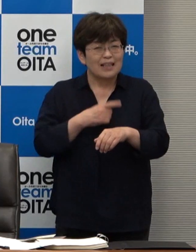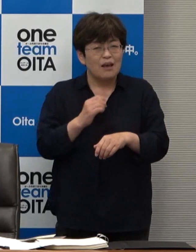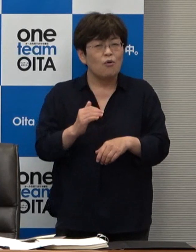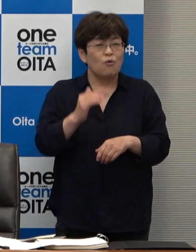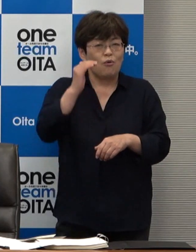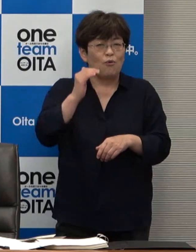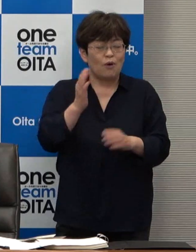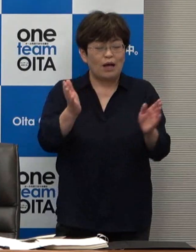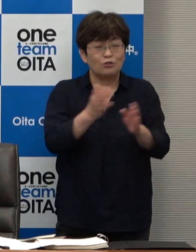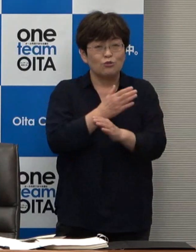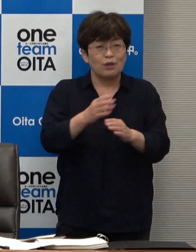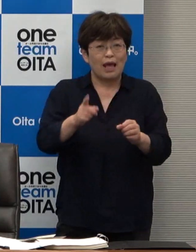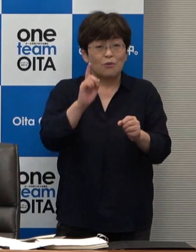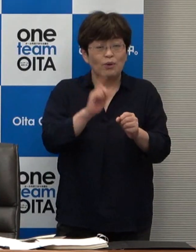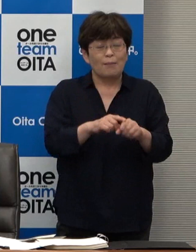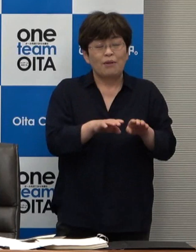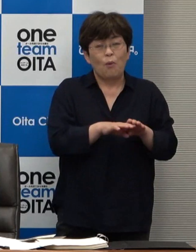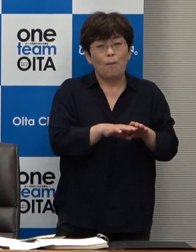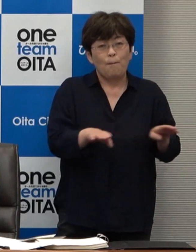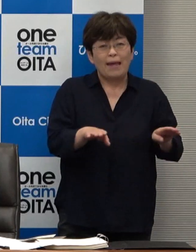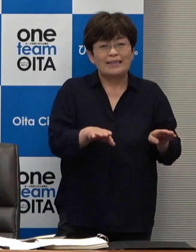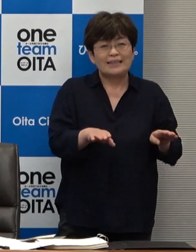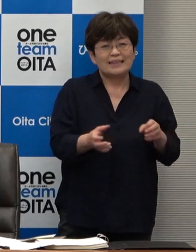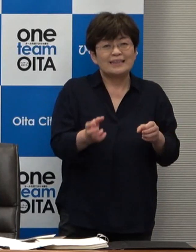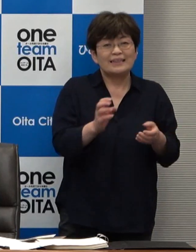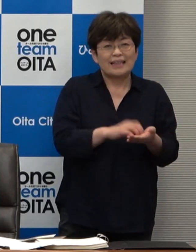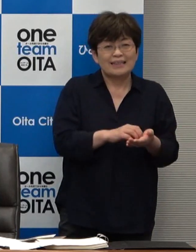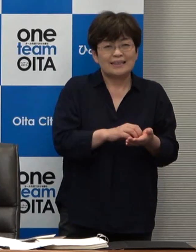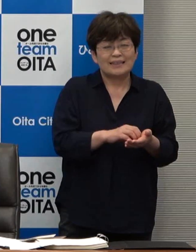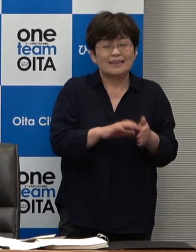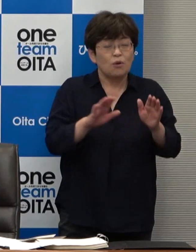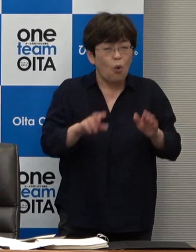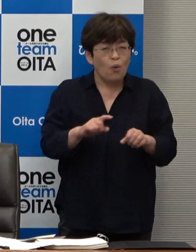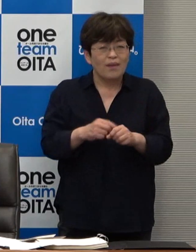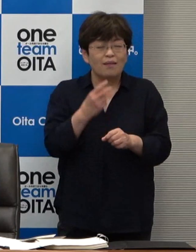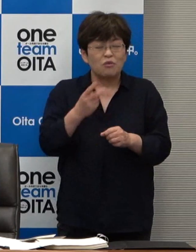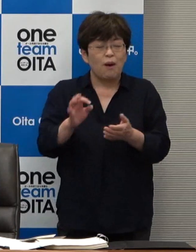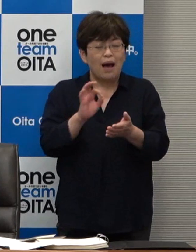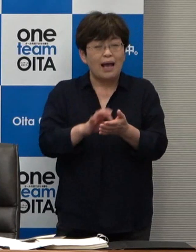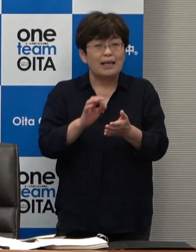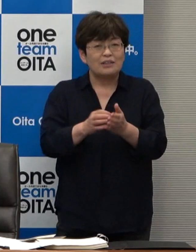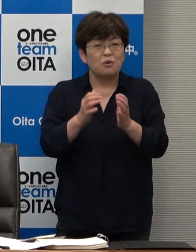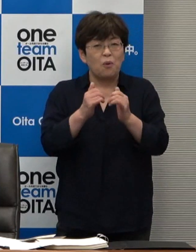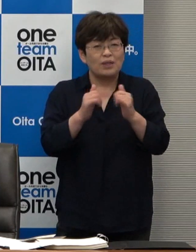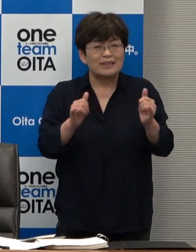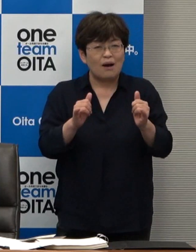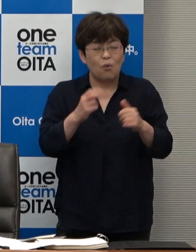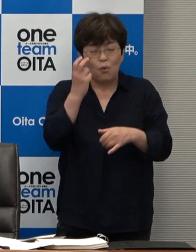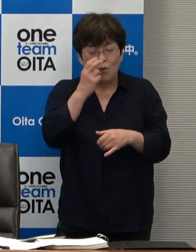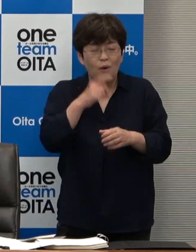憩ベンチ等を設置するもので、本年度は利用者ニーズを調査するため社会実験を行います。